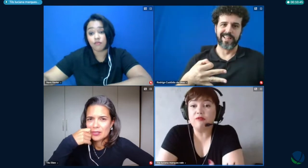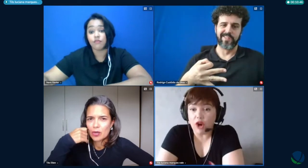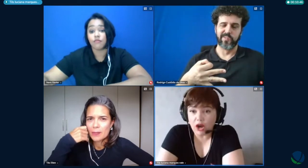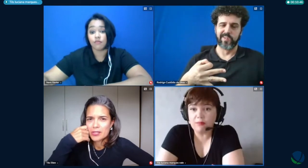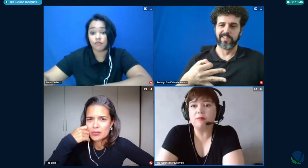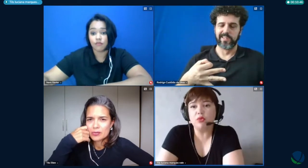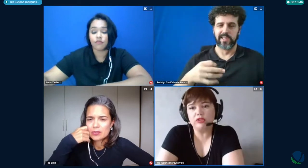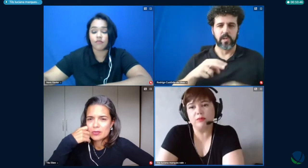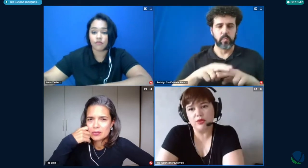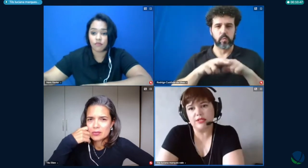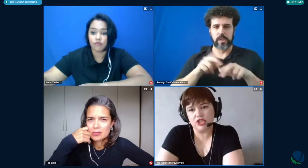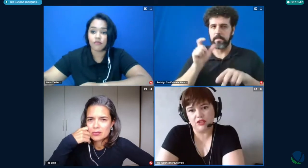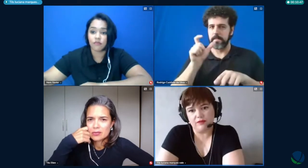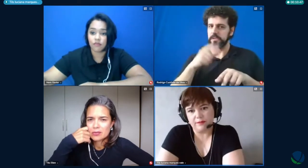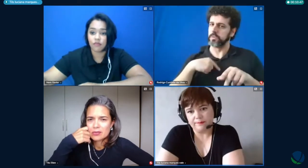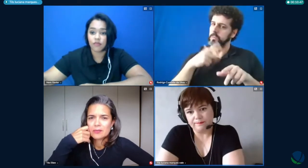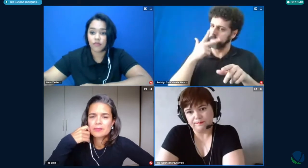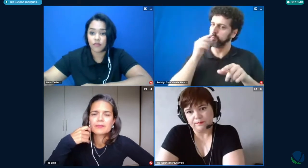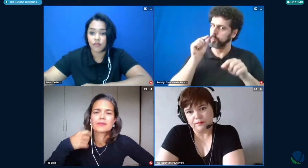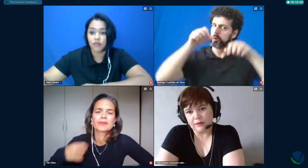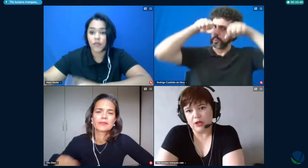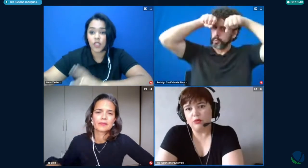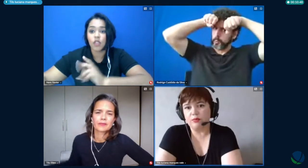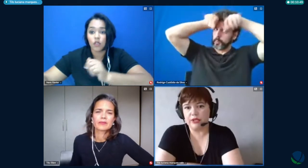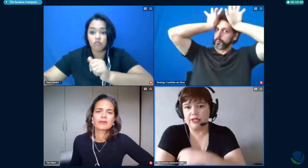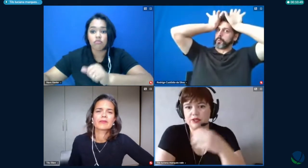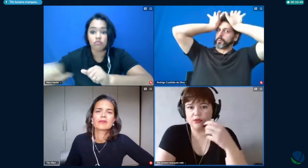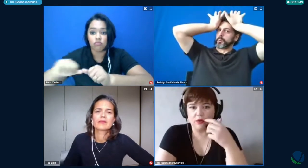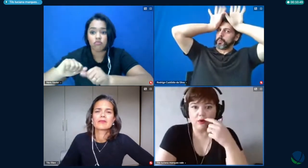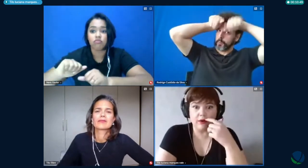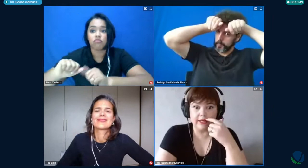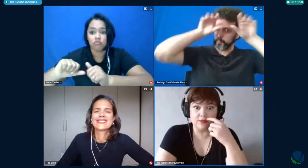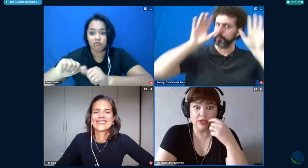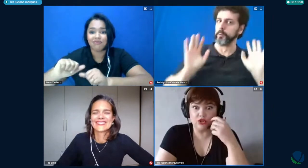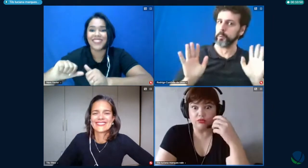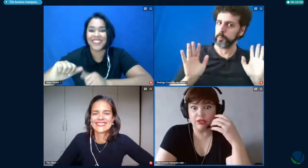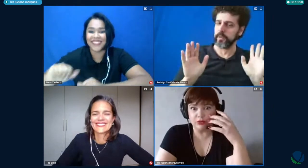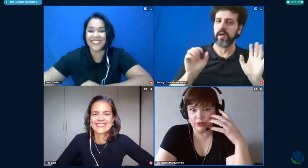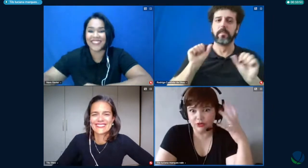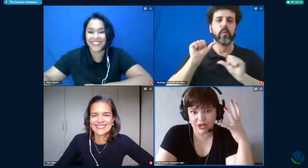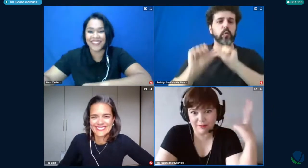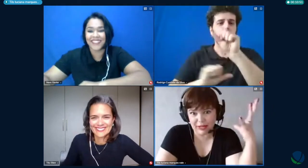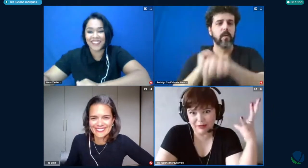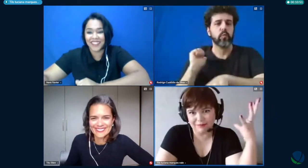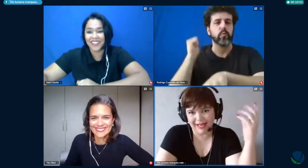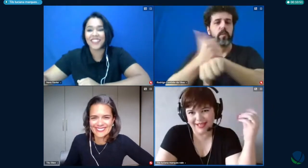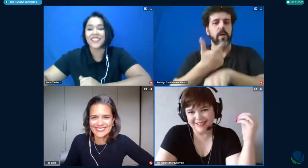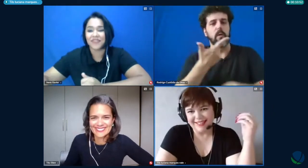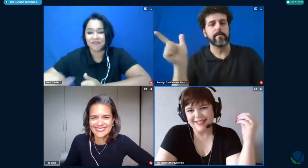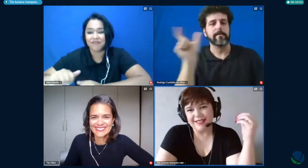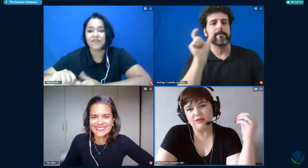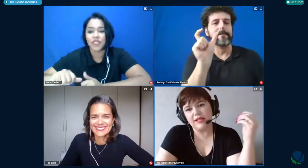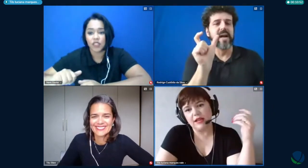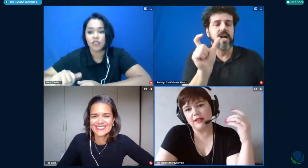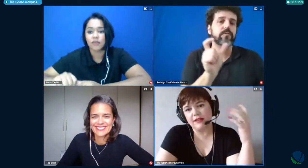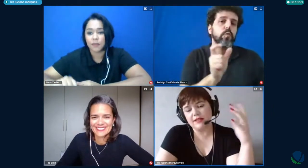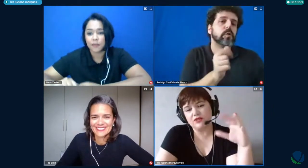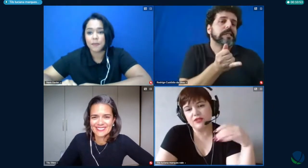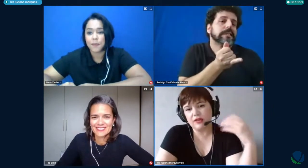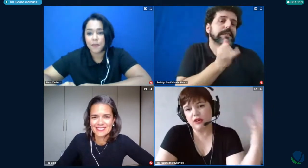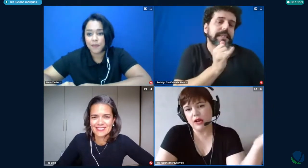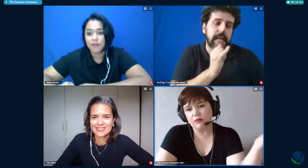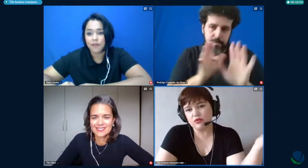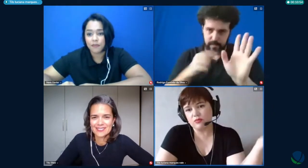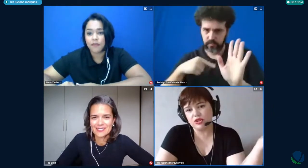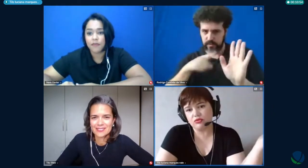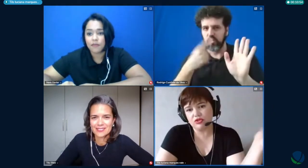É uma forma muito impositiva. Então, por isso me deixou um tanto quanto de cabelo em pé. Então, seria interessante